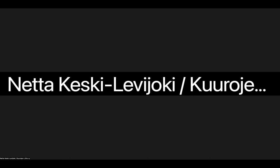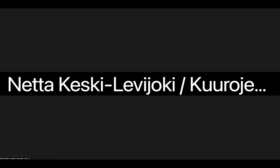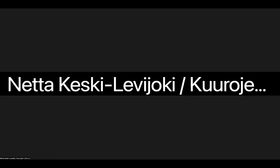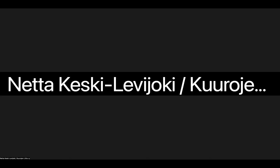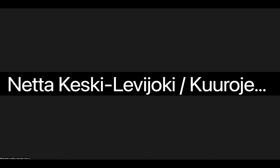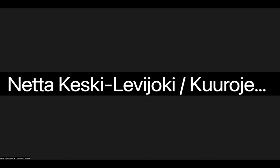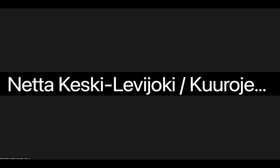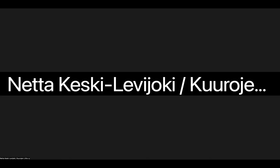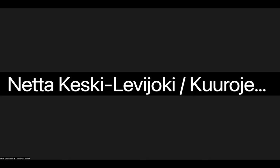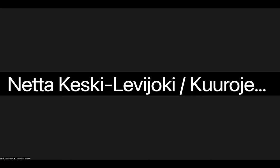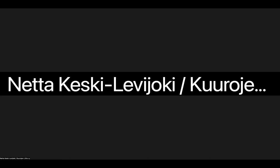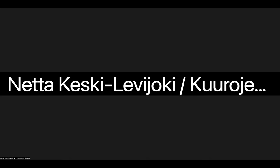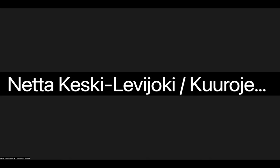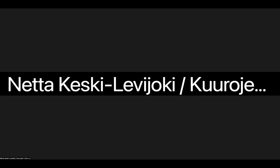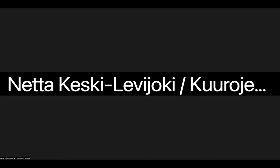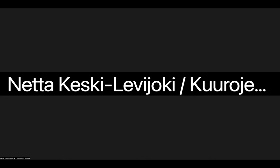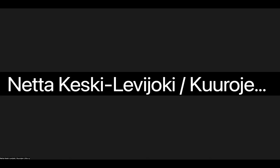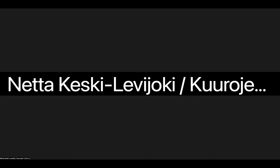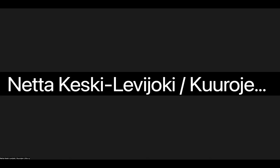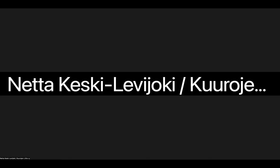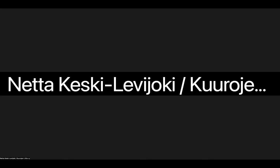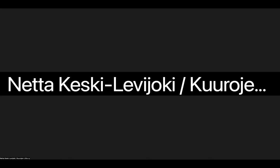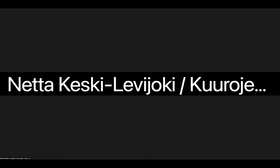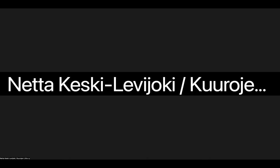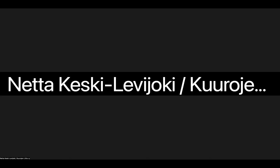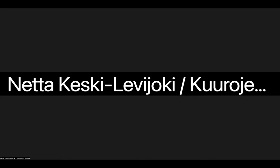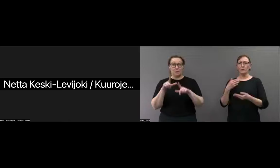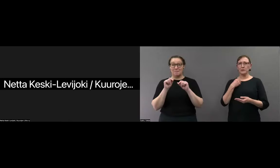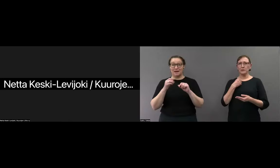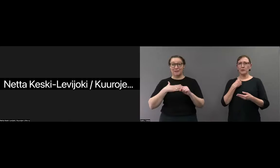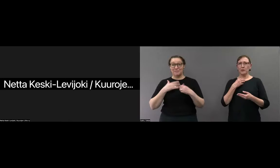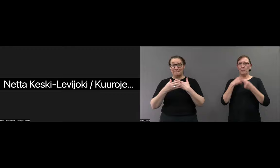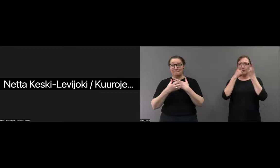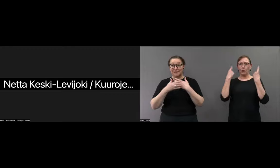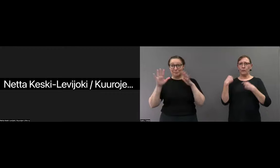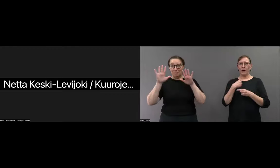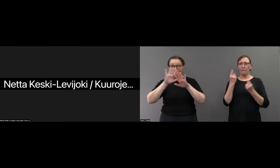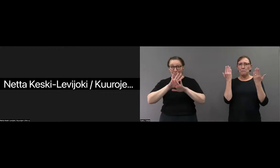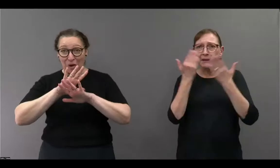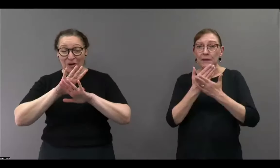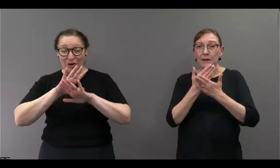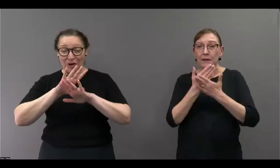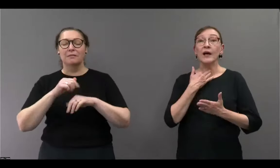Kiitos. Nyt huomaan, että kuvani on kovin pimeä, mutta kuuluuko ääni?